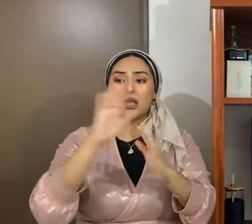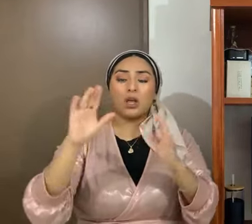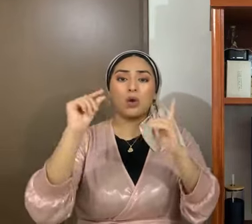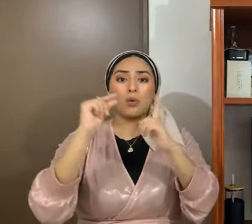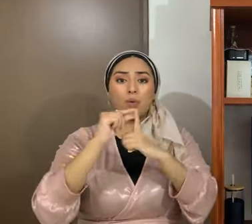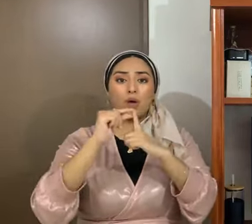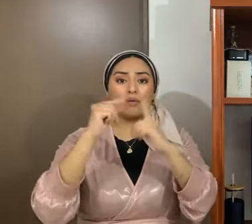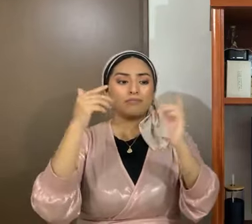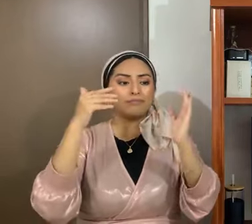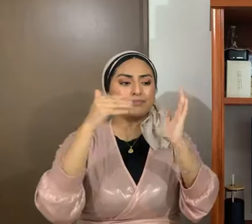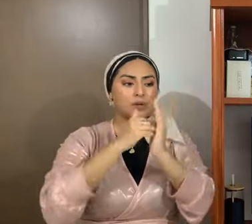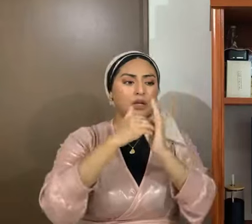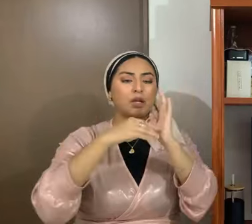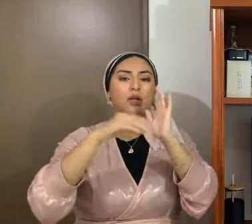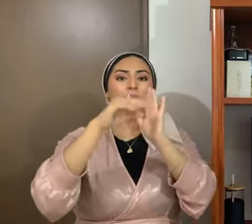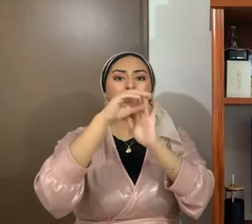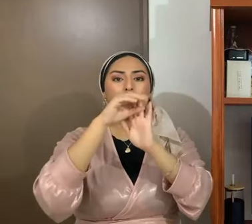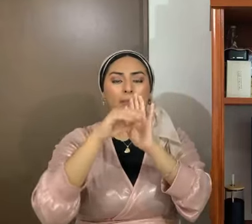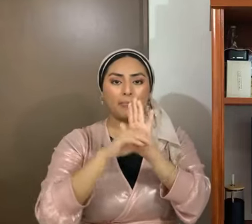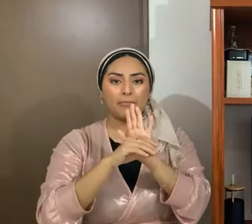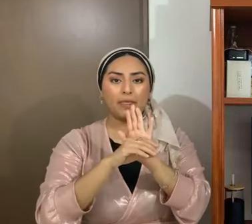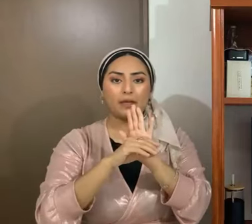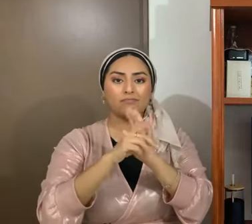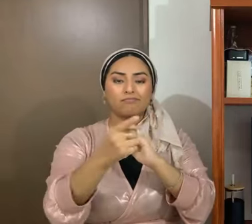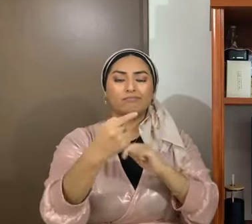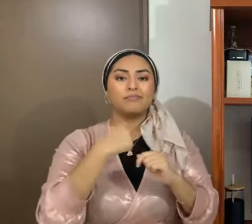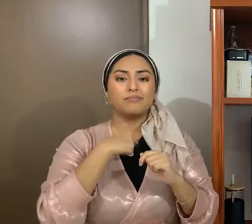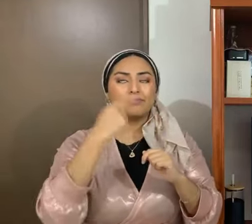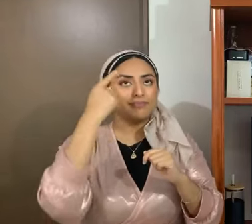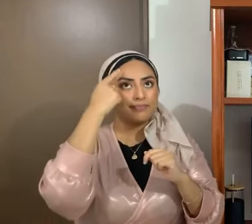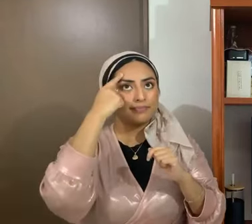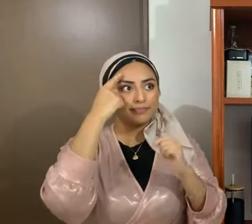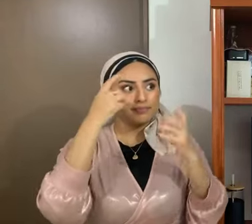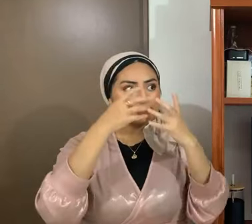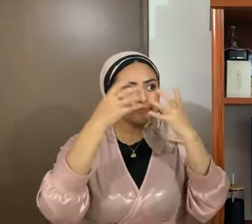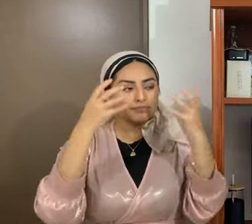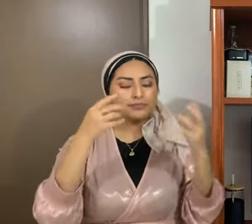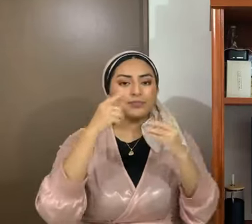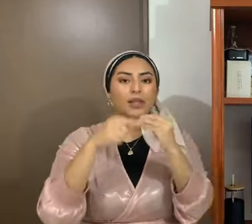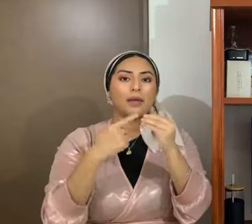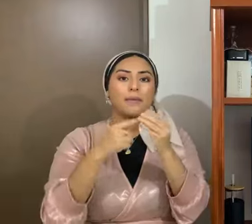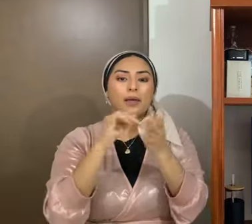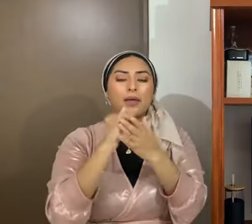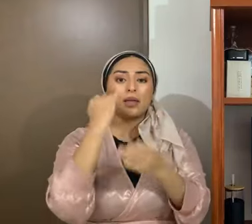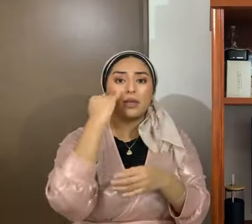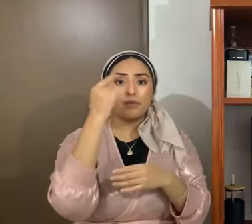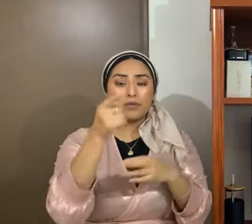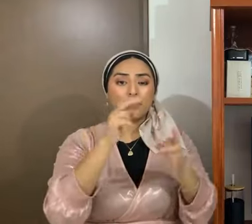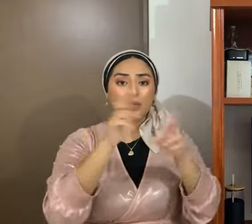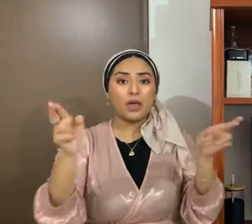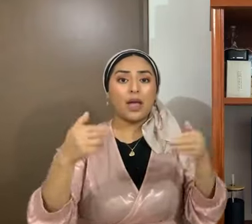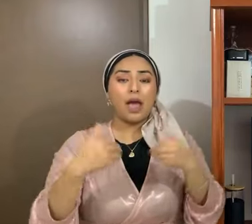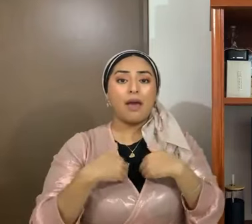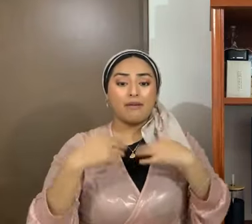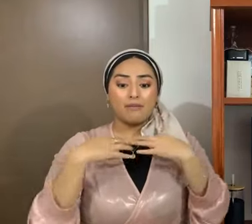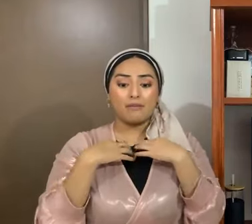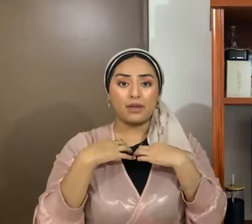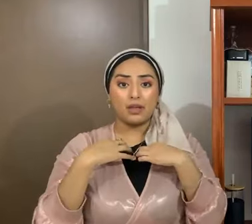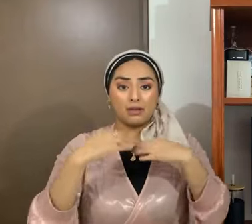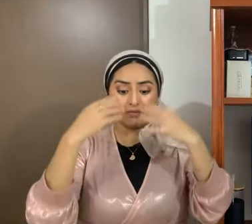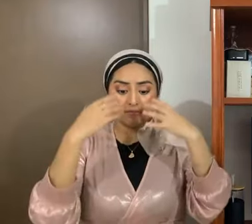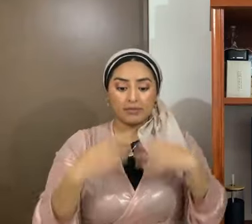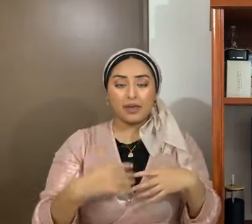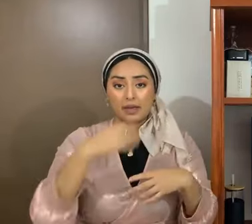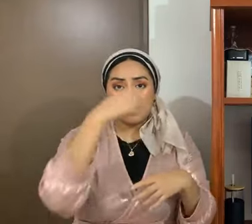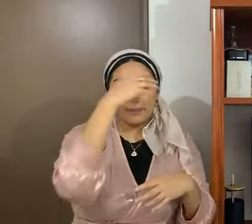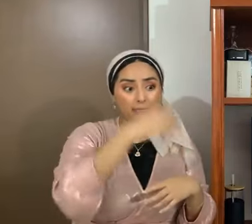palabra, porque violó los mandamientos. Pensemos mucho en eso, amados Sahim. Si tú ya tienes vestimenta física como varón